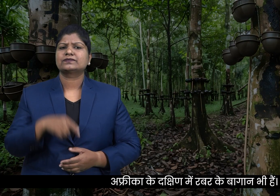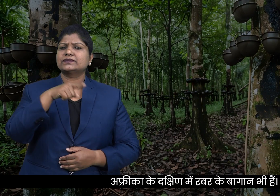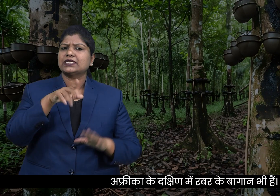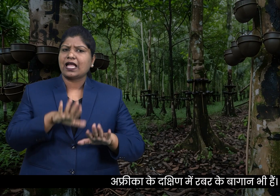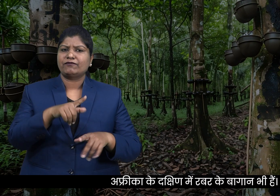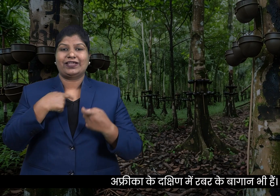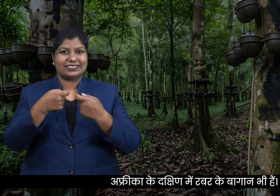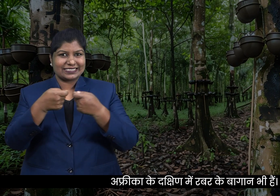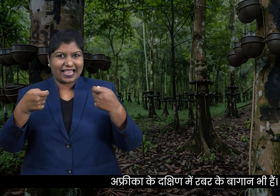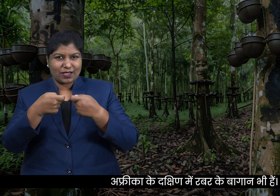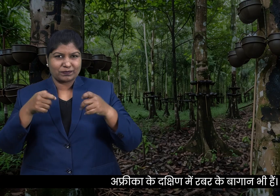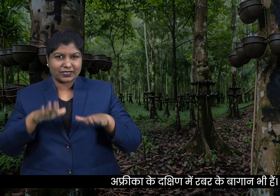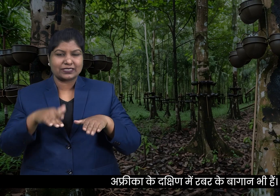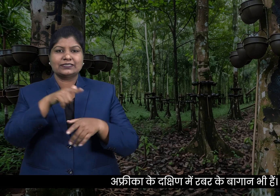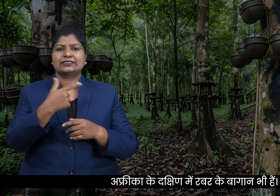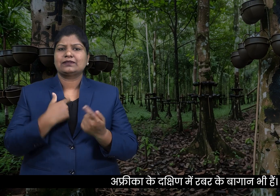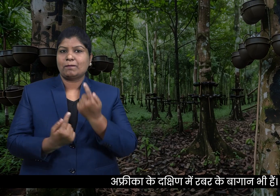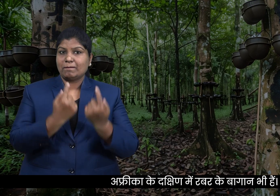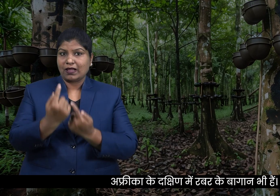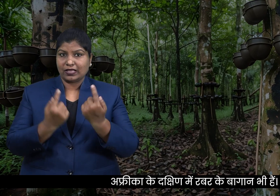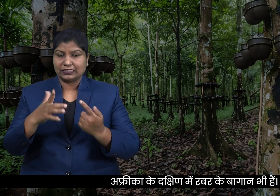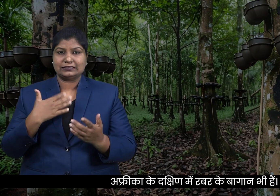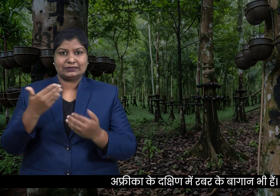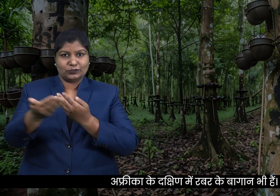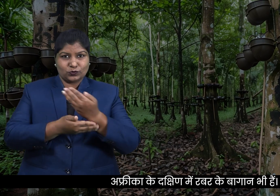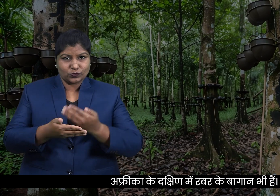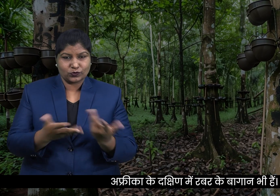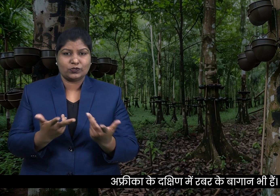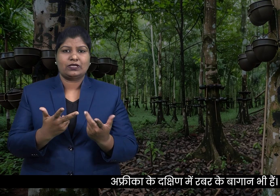अफ्रीका के दक्षिण में रबर के बागान भी हैं।